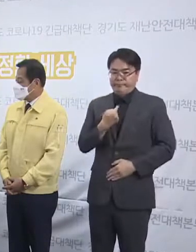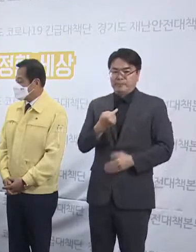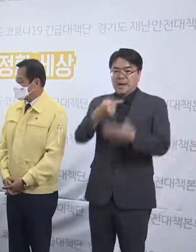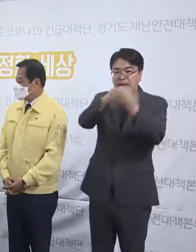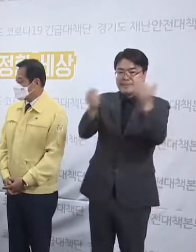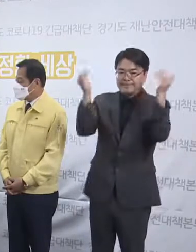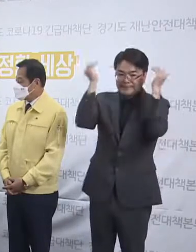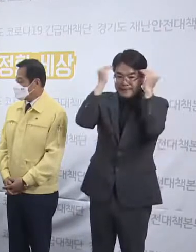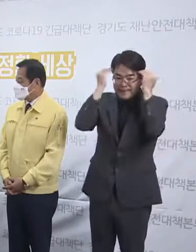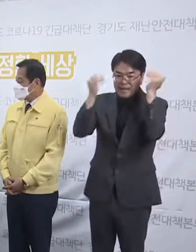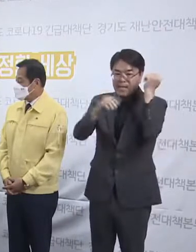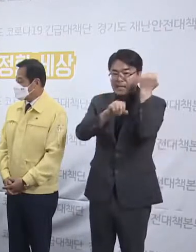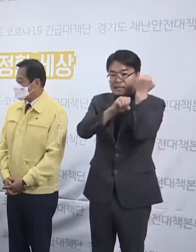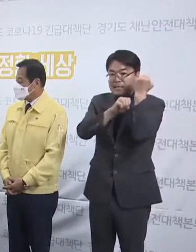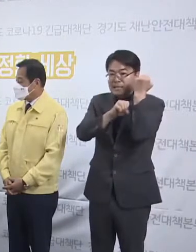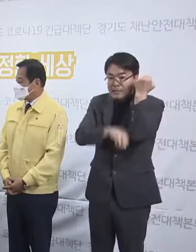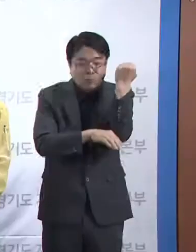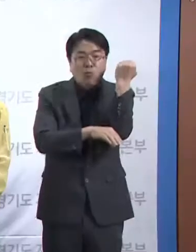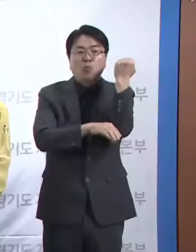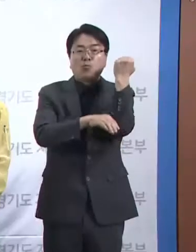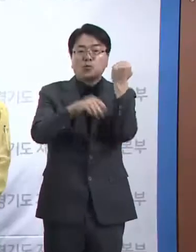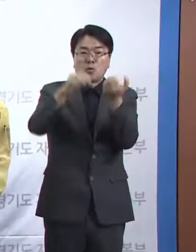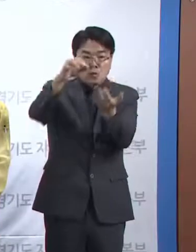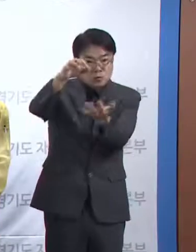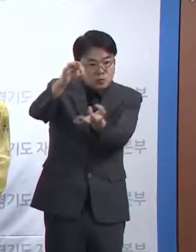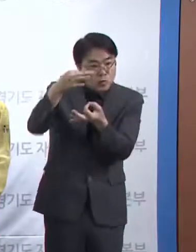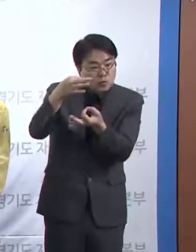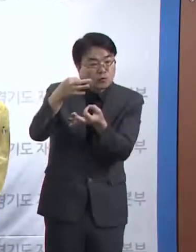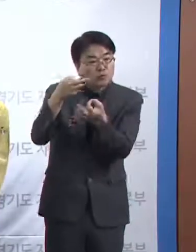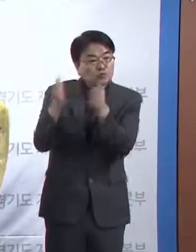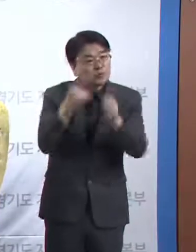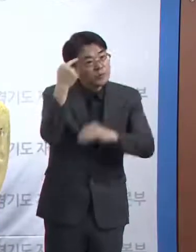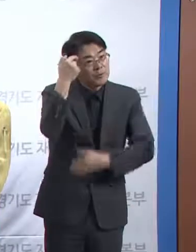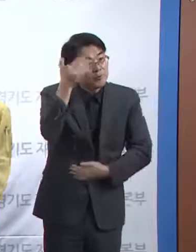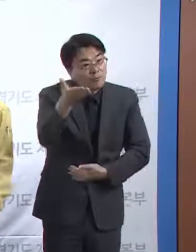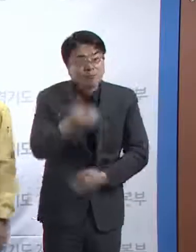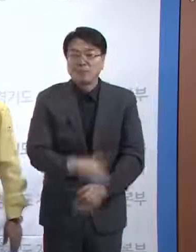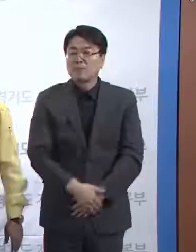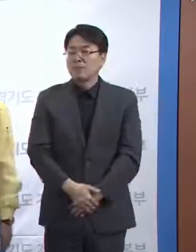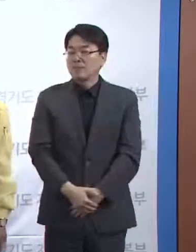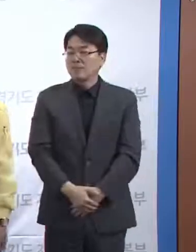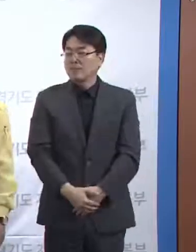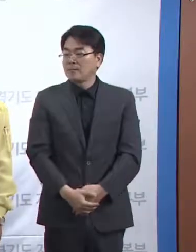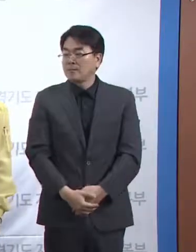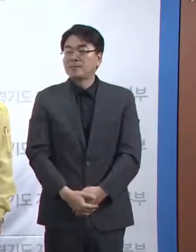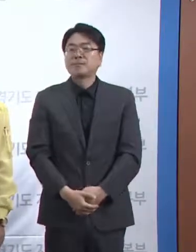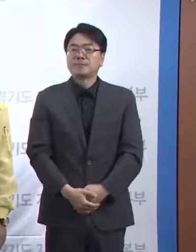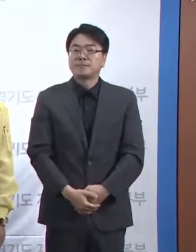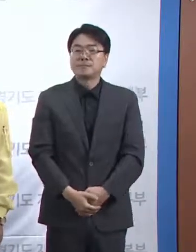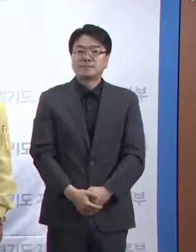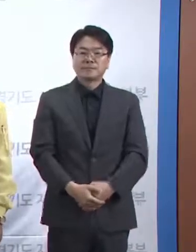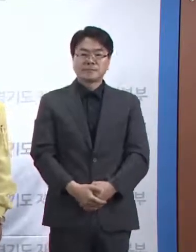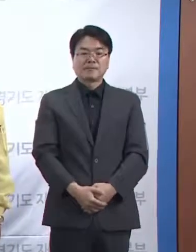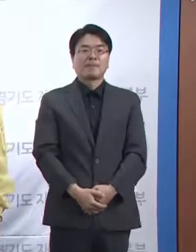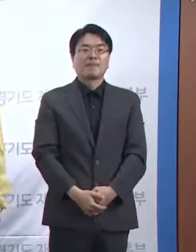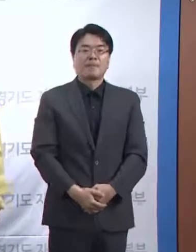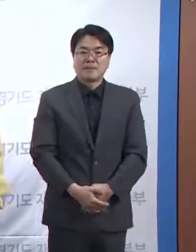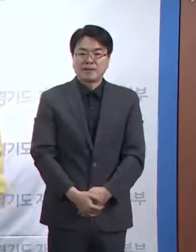편성할 검토하고 계시는지 질문을 주셨습니다. 제가 잠깐만